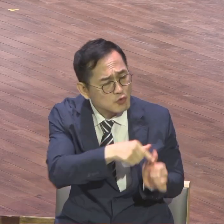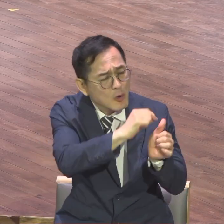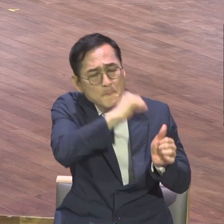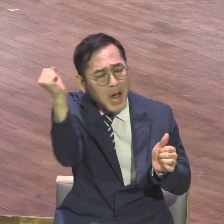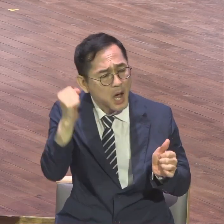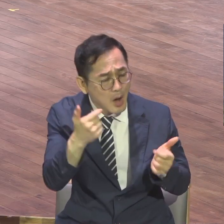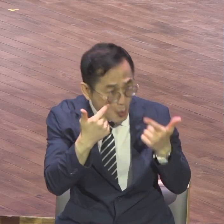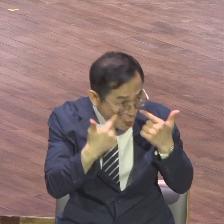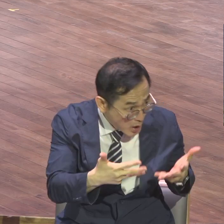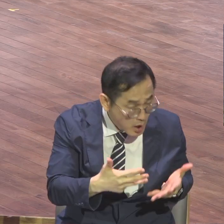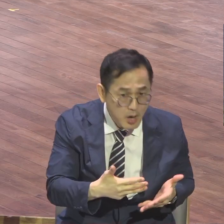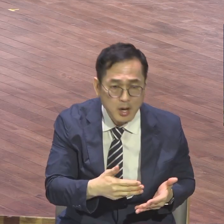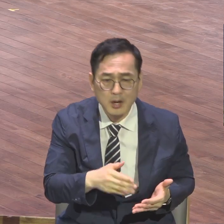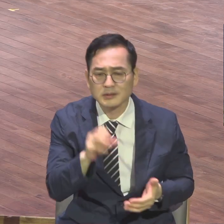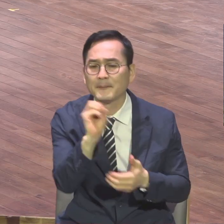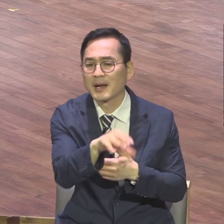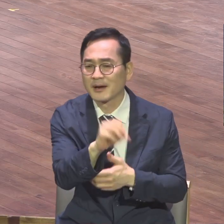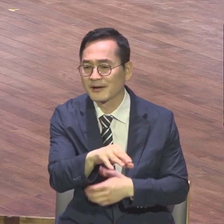거 보았다.